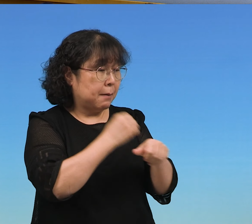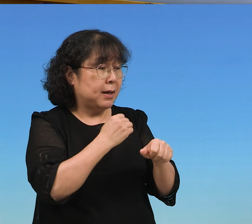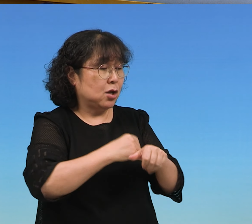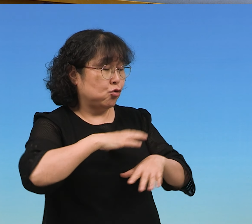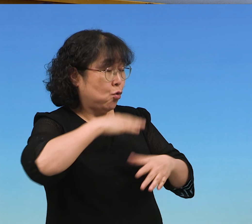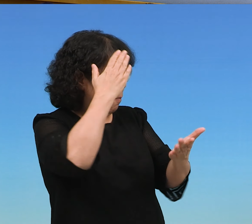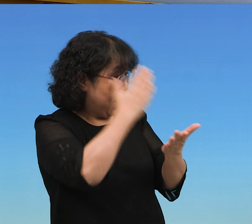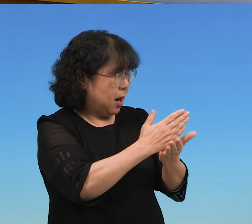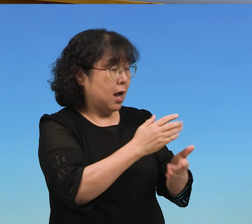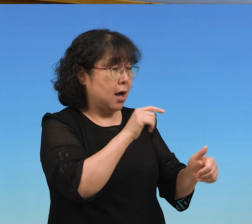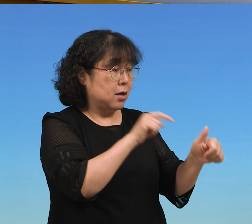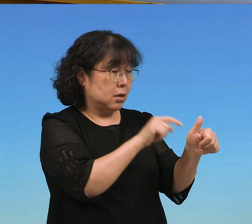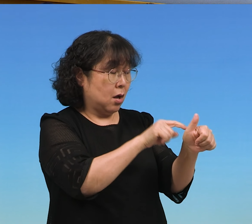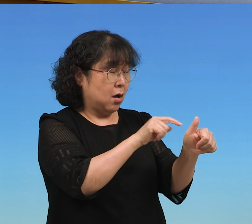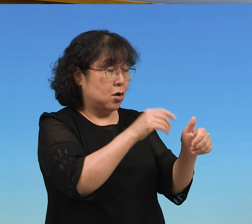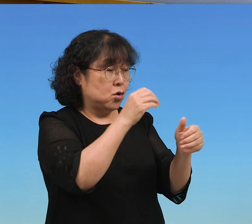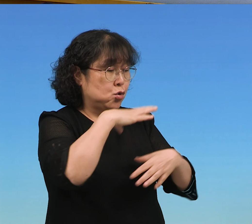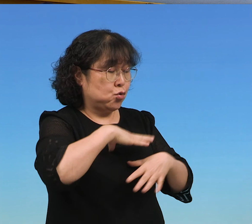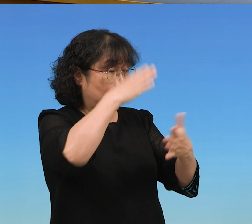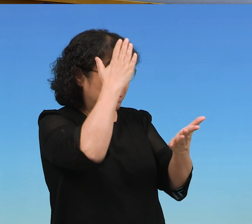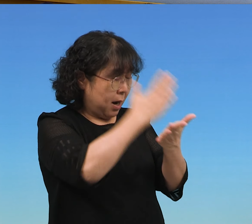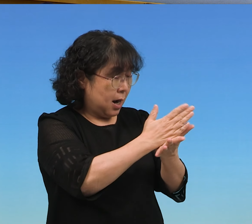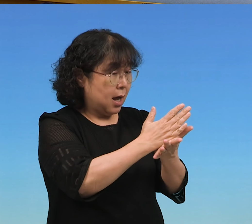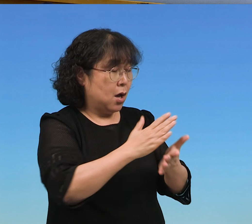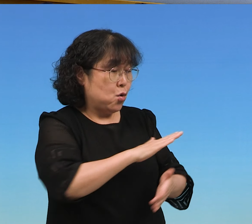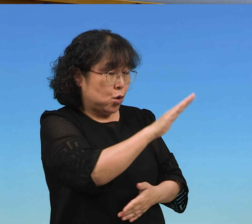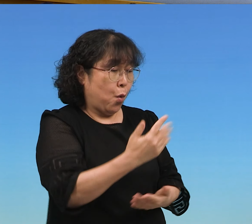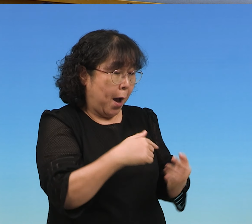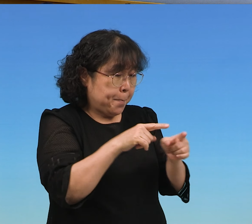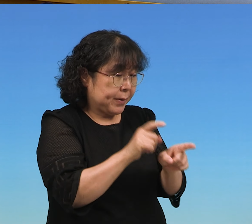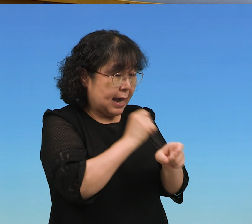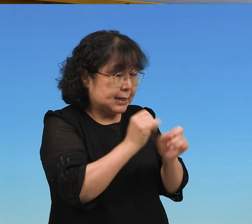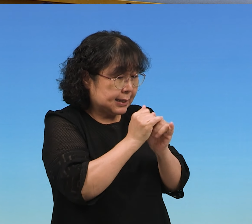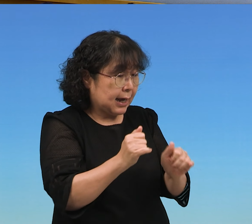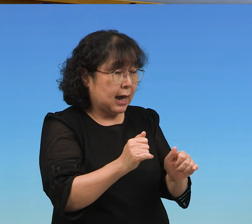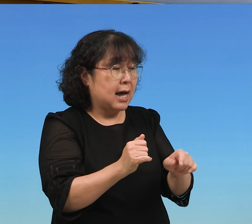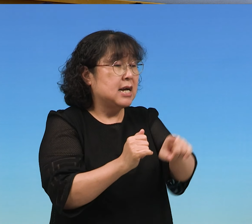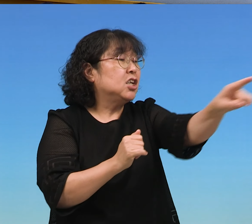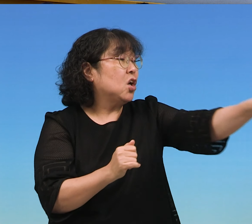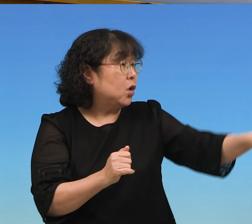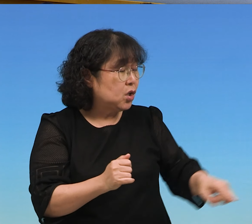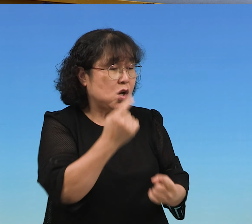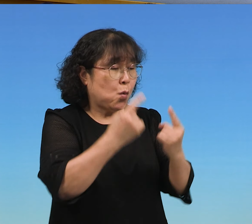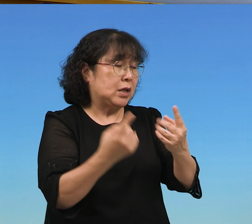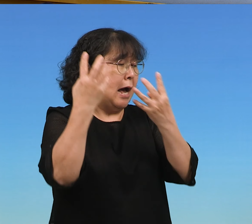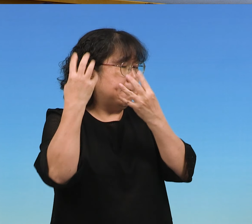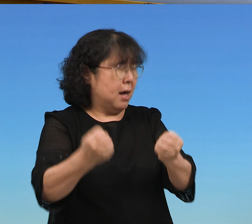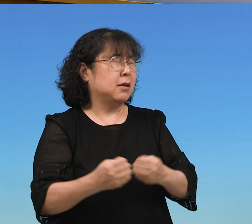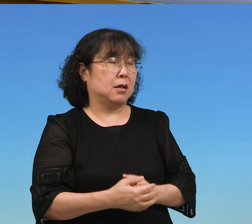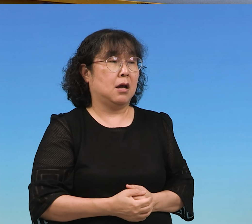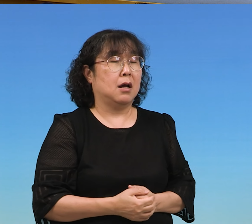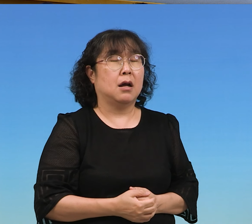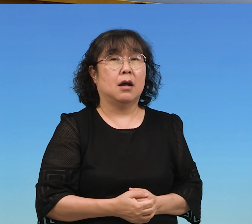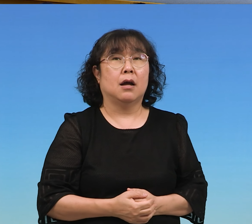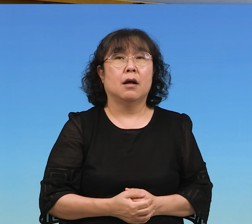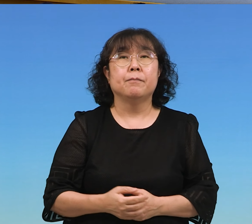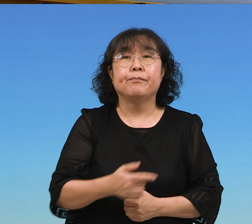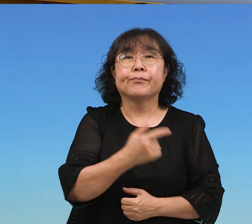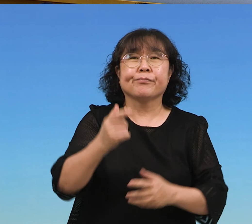16절 대답하되 두려워하지 말라 대답하되 두려워하지 말라 우리와 함께한 자가 그들과 함께한 자보다